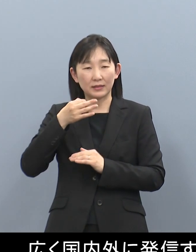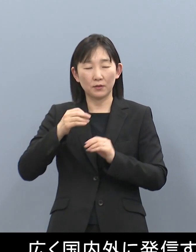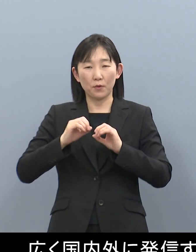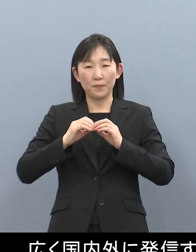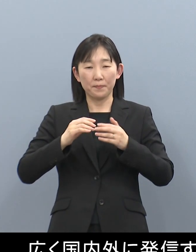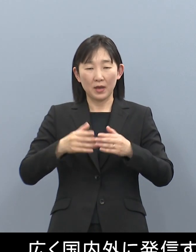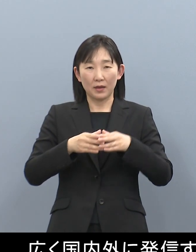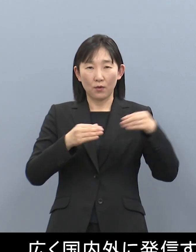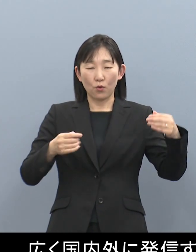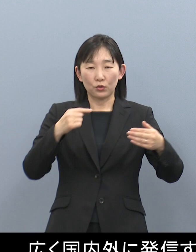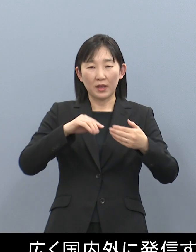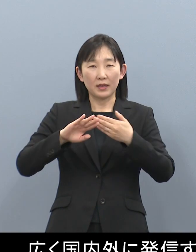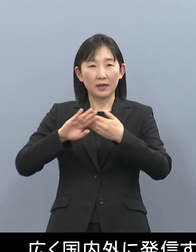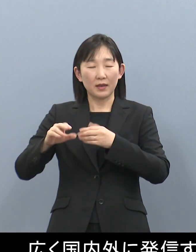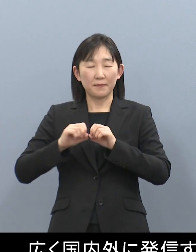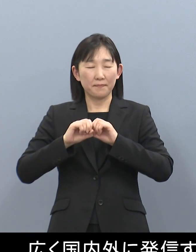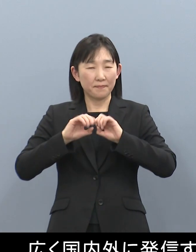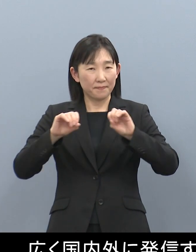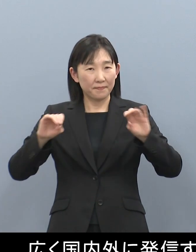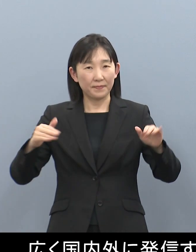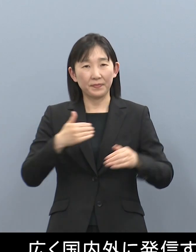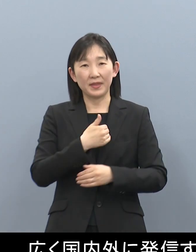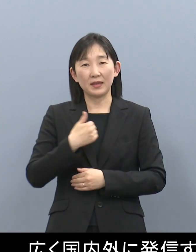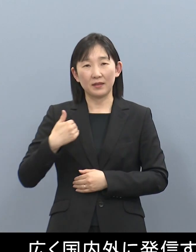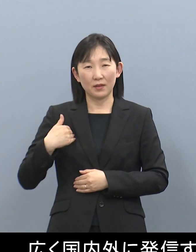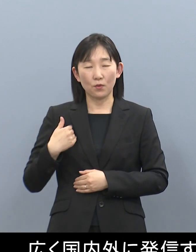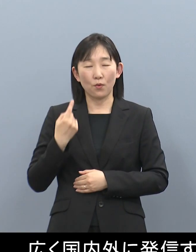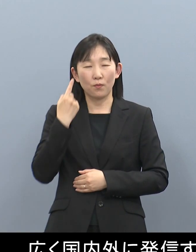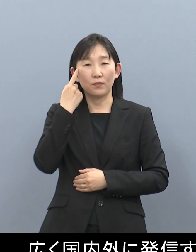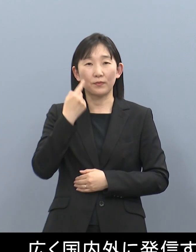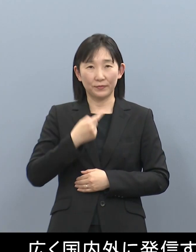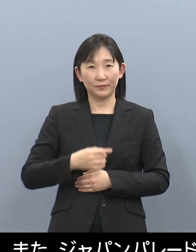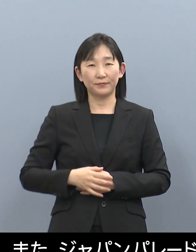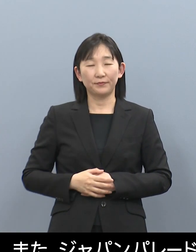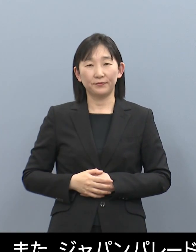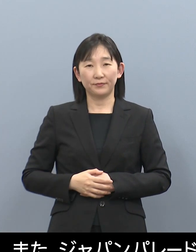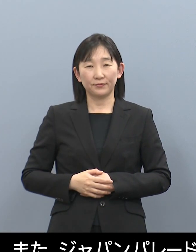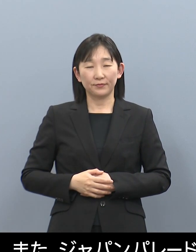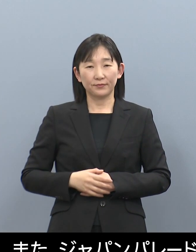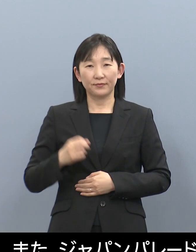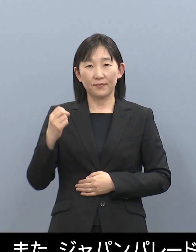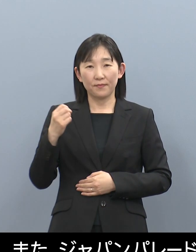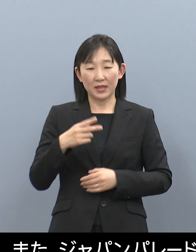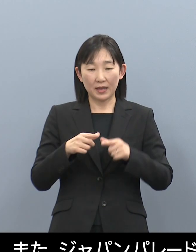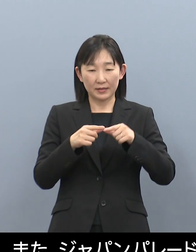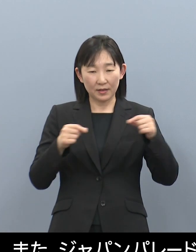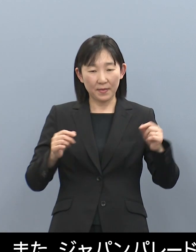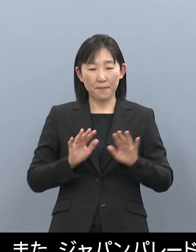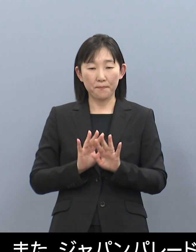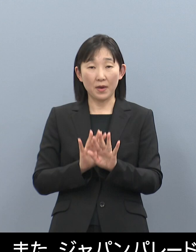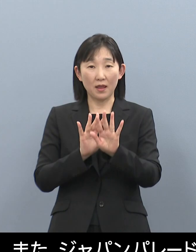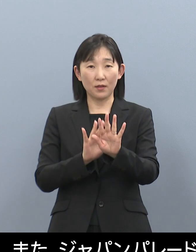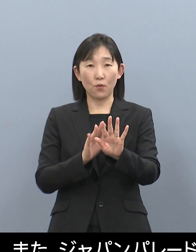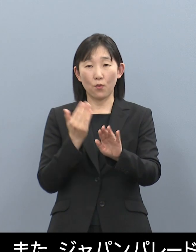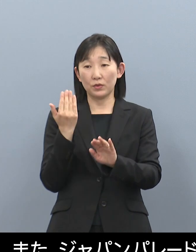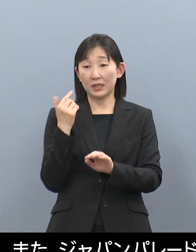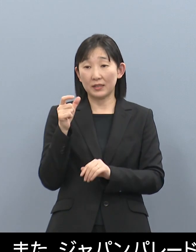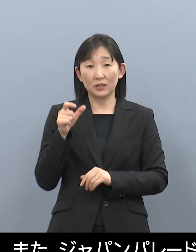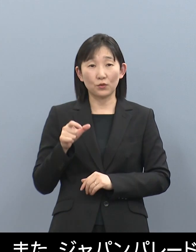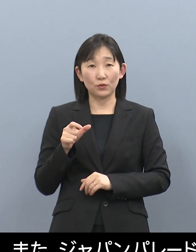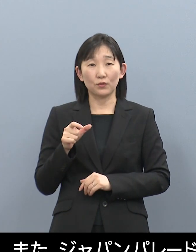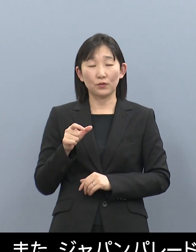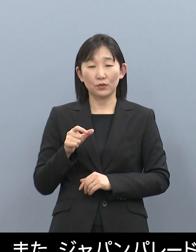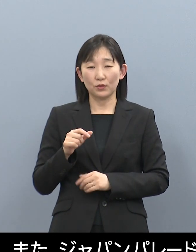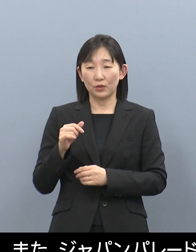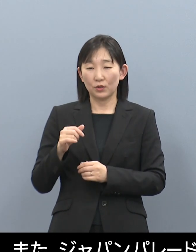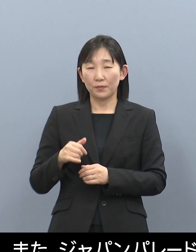することができた機会になったものと受け止めているところでございます。またジャパンパレードの前日にはニューヨ